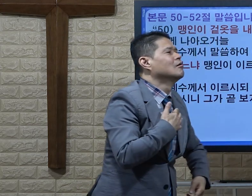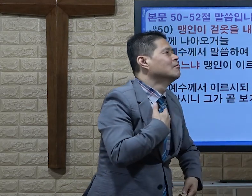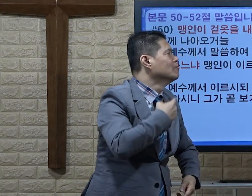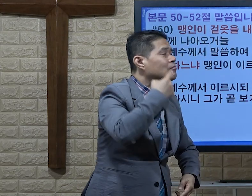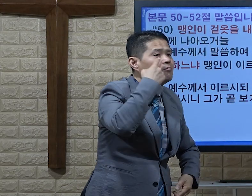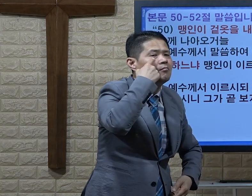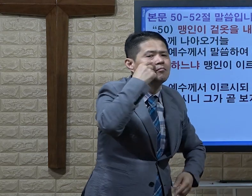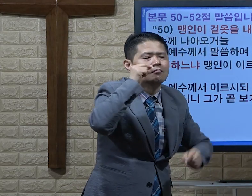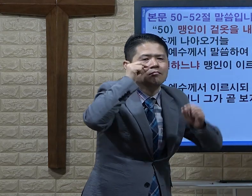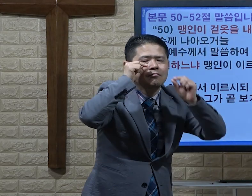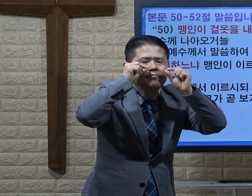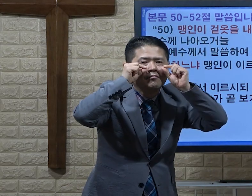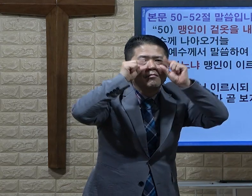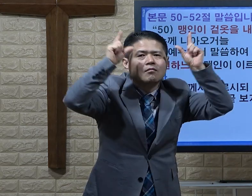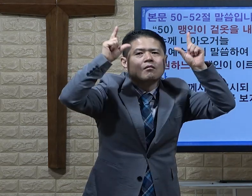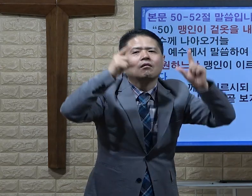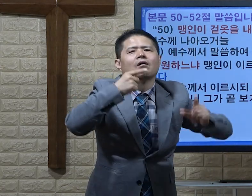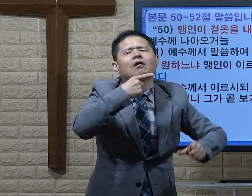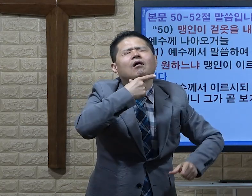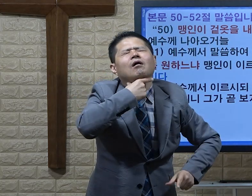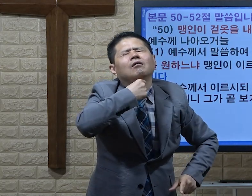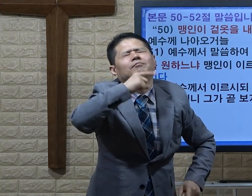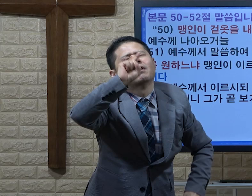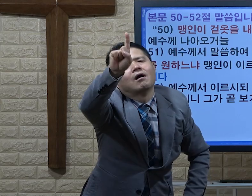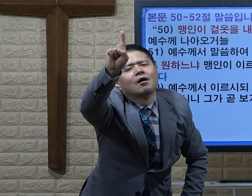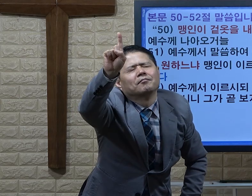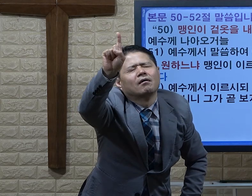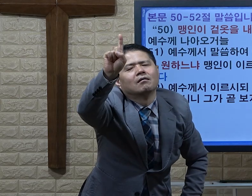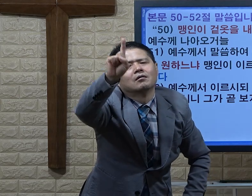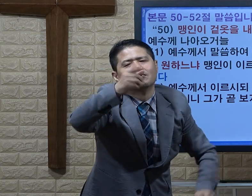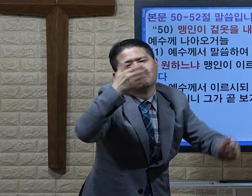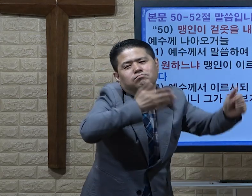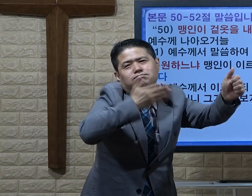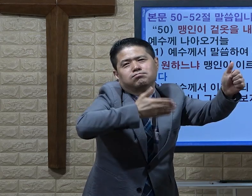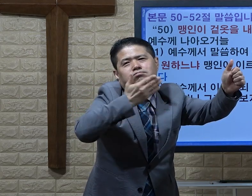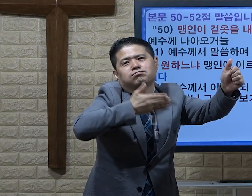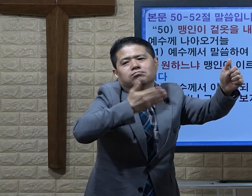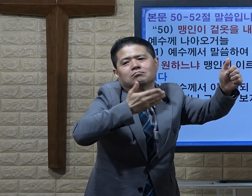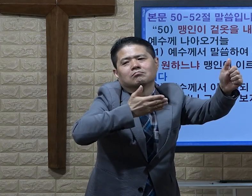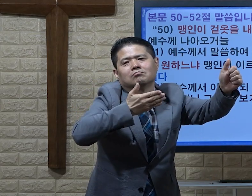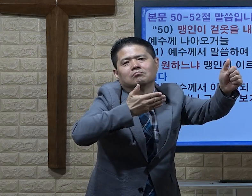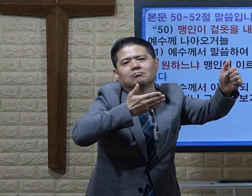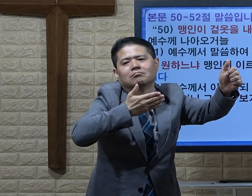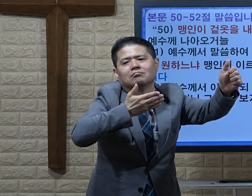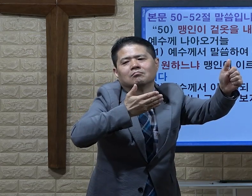바디메오는 눈을 뜨기를 원합니다. 그 한 가지면 됩니다. 간구했습니다.